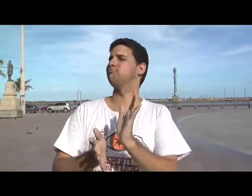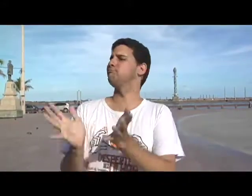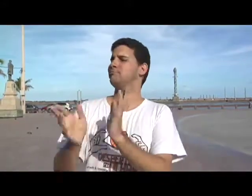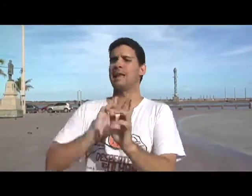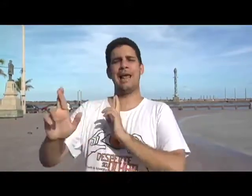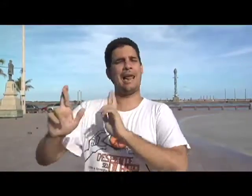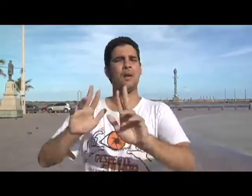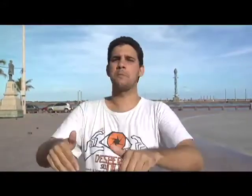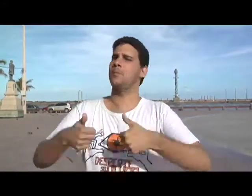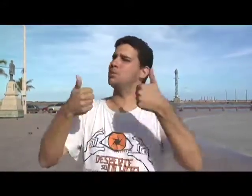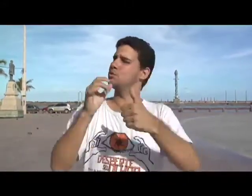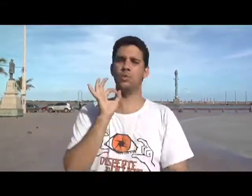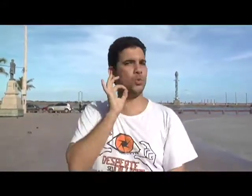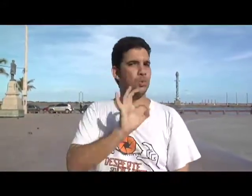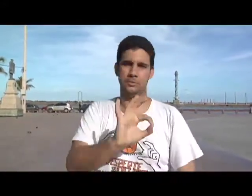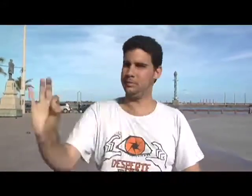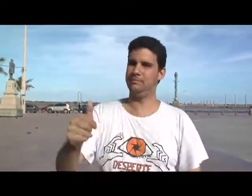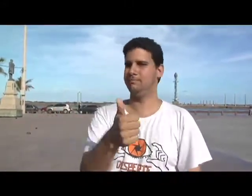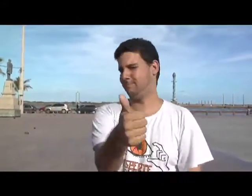eu mudei e passei a me relacionar melhor, de forma excelente.